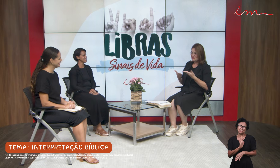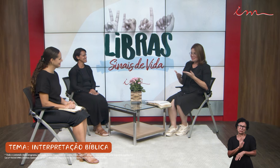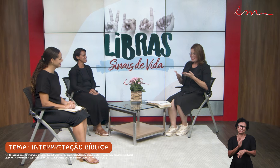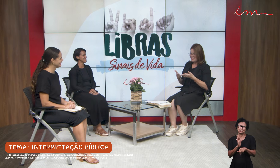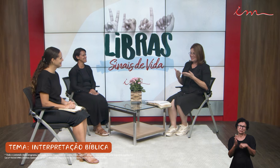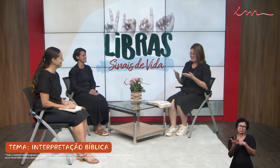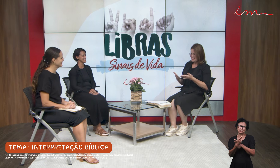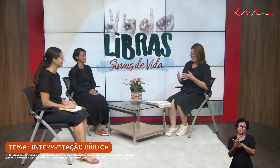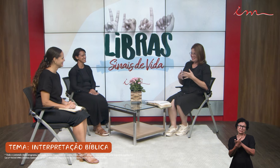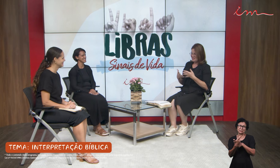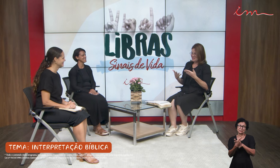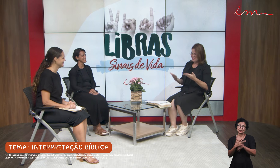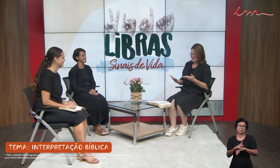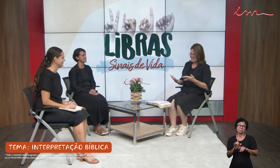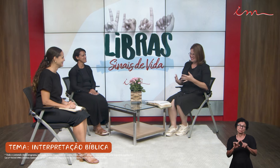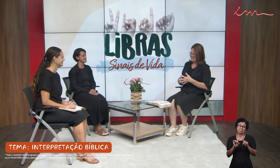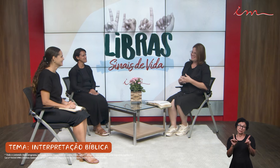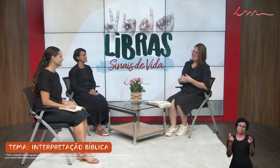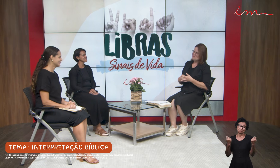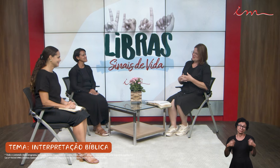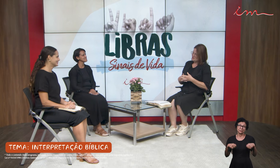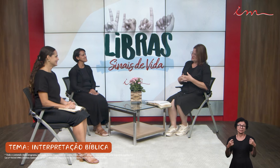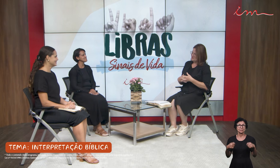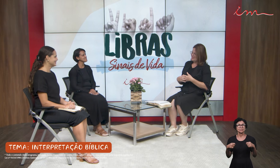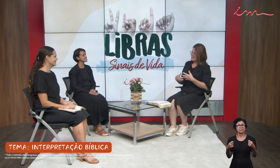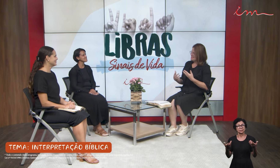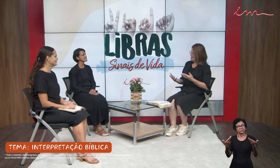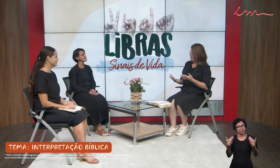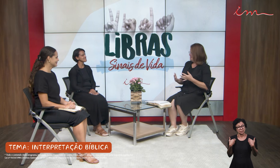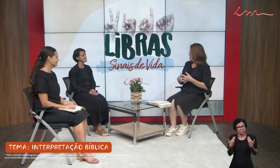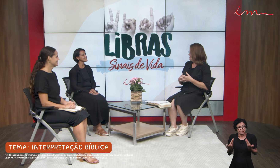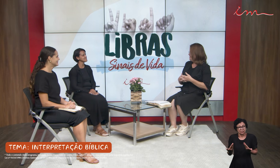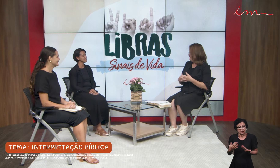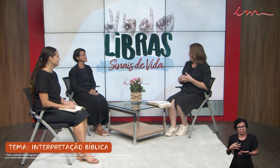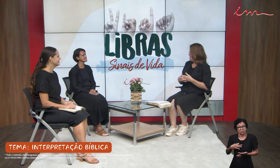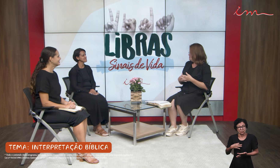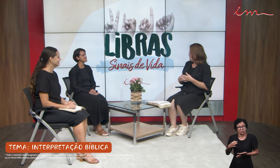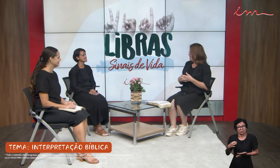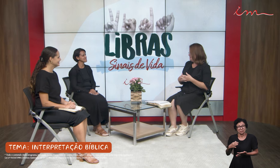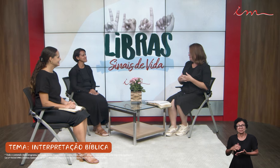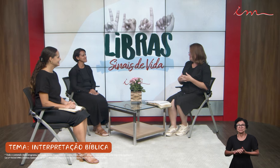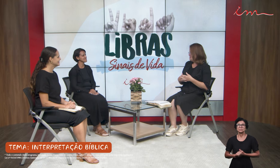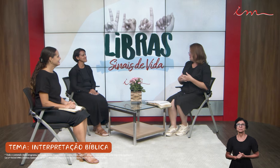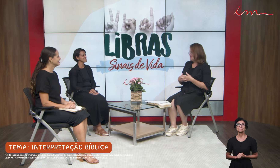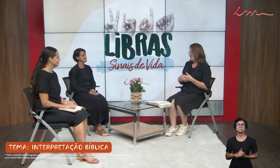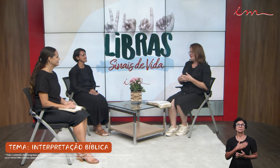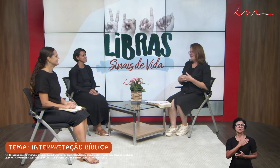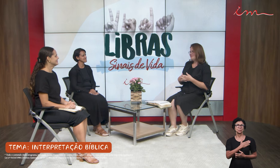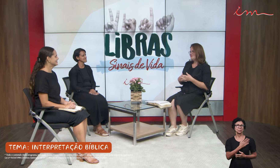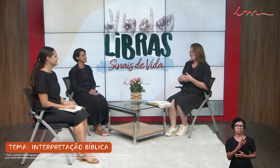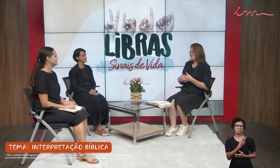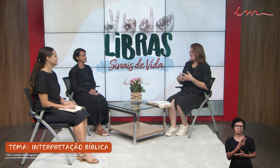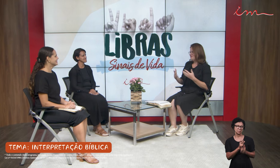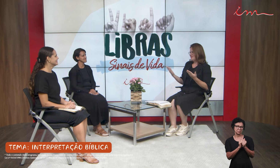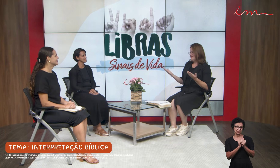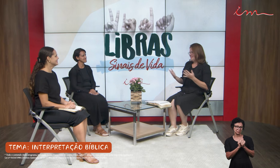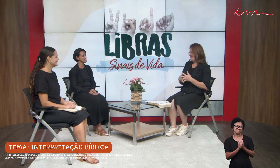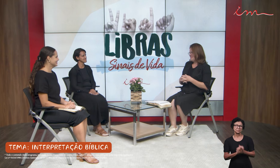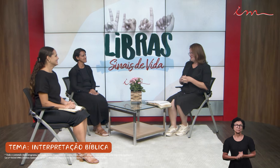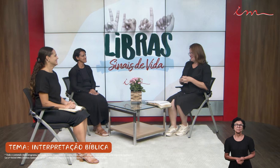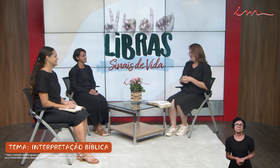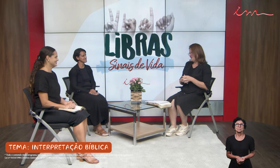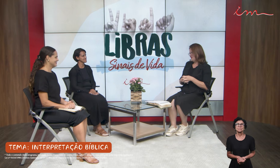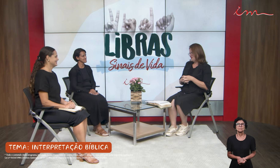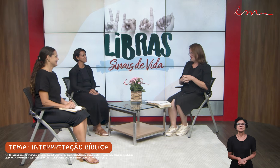muito fã de fazer gravações sozinha, mas quando há necessidade, né, eis-me aqui, nós estamos aqui para isso mesmo, mas é um prazer